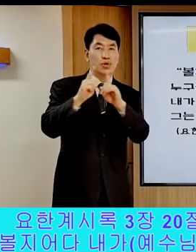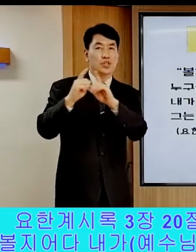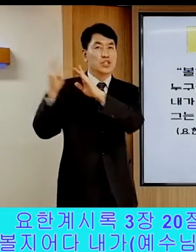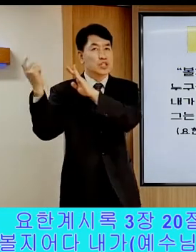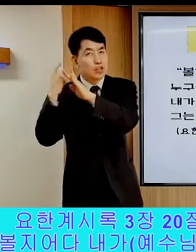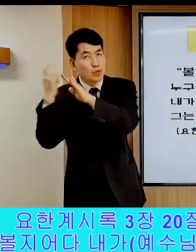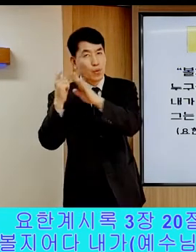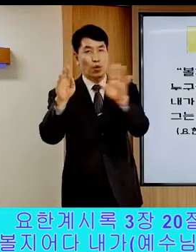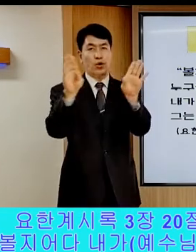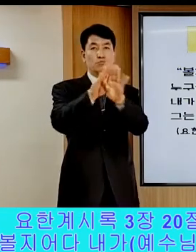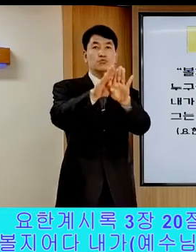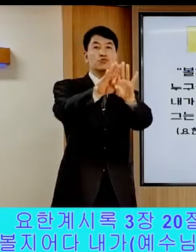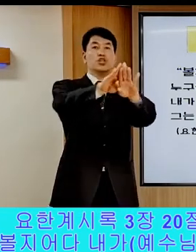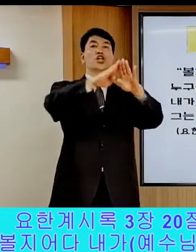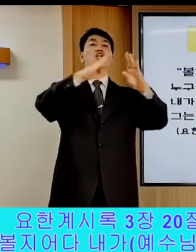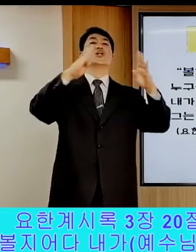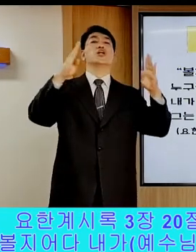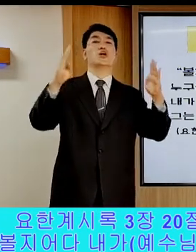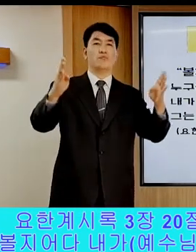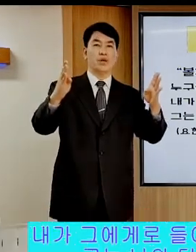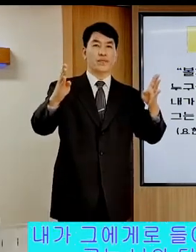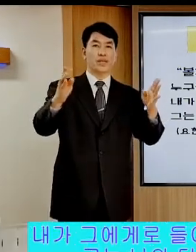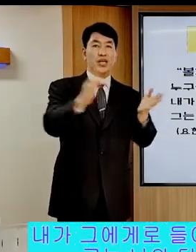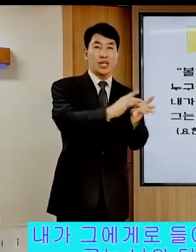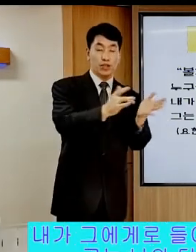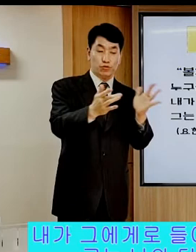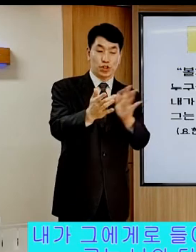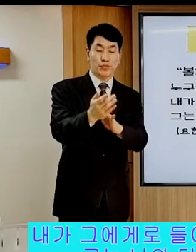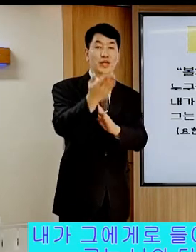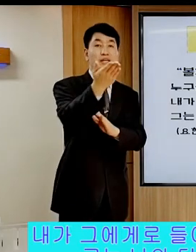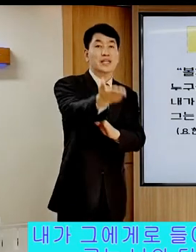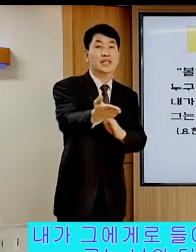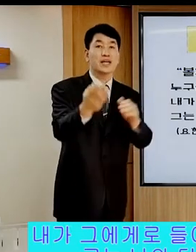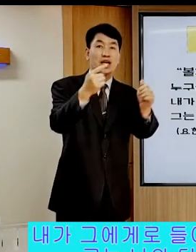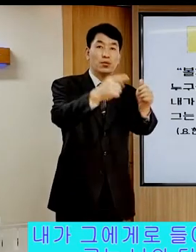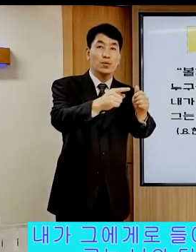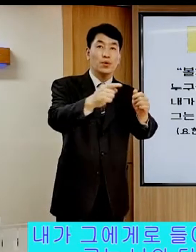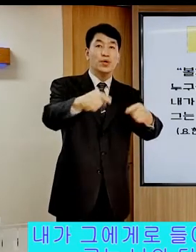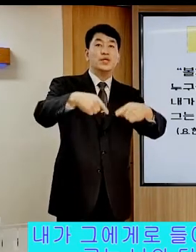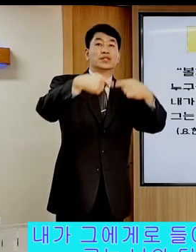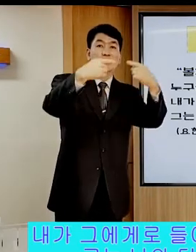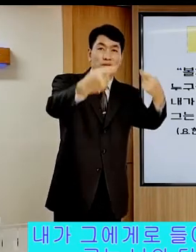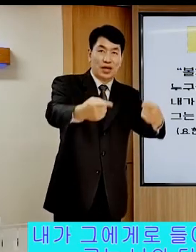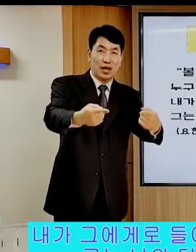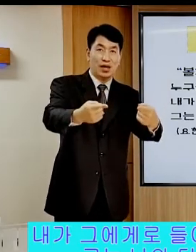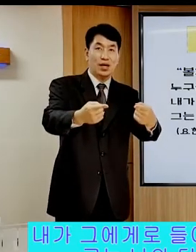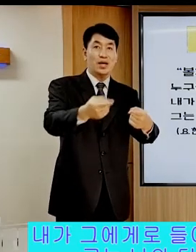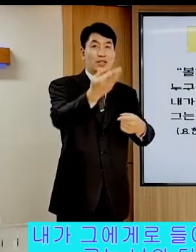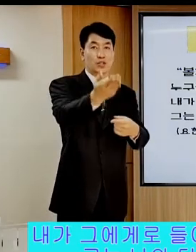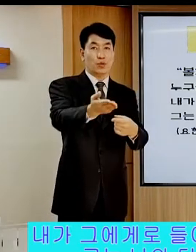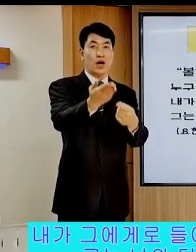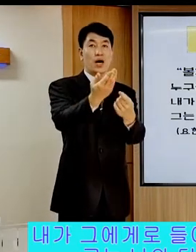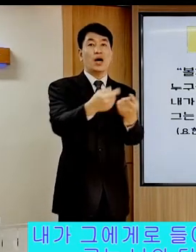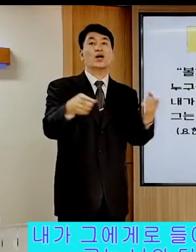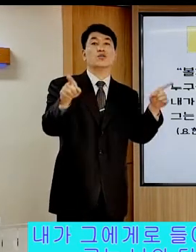음성을 듣고 문을 열면 예수님이 그에게로 들어가 그와